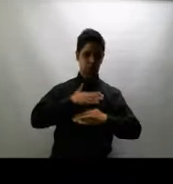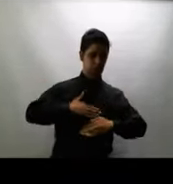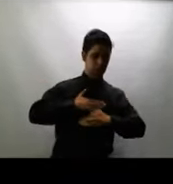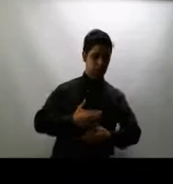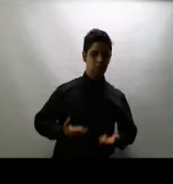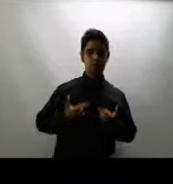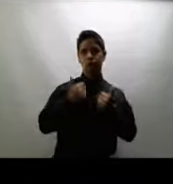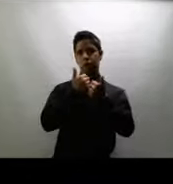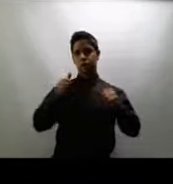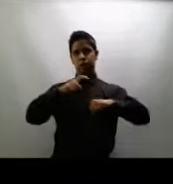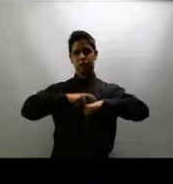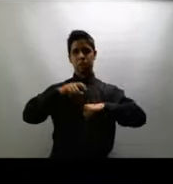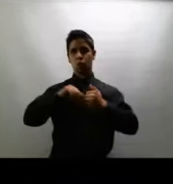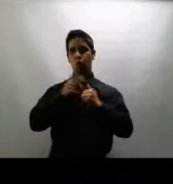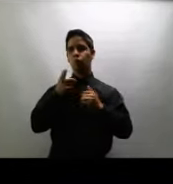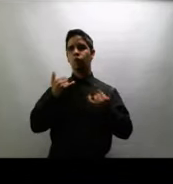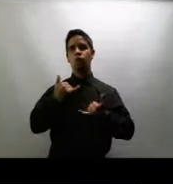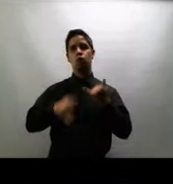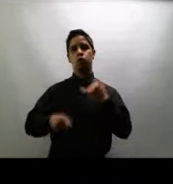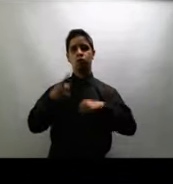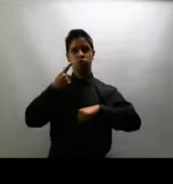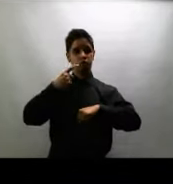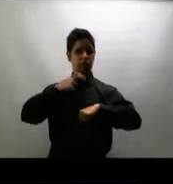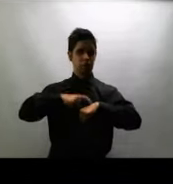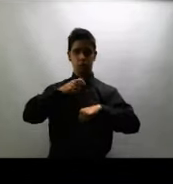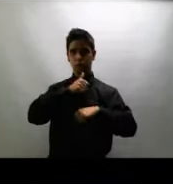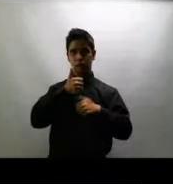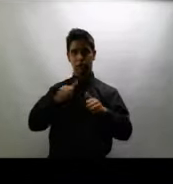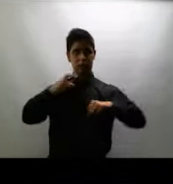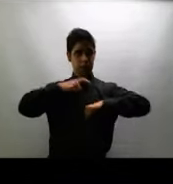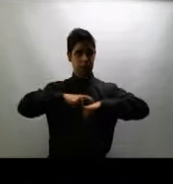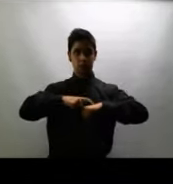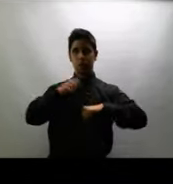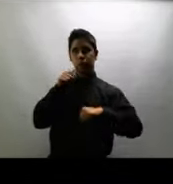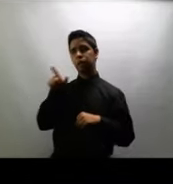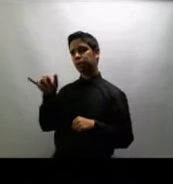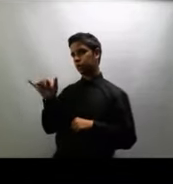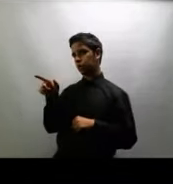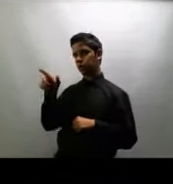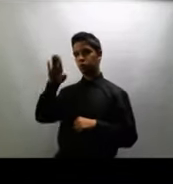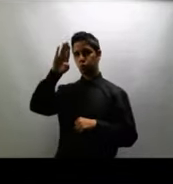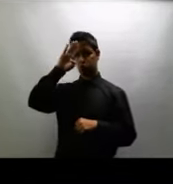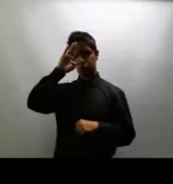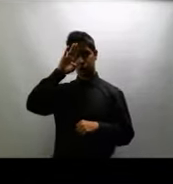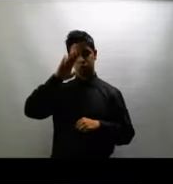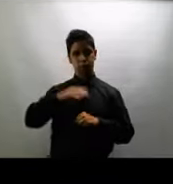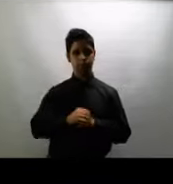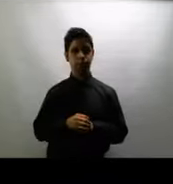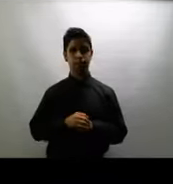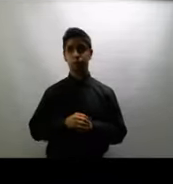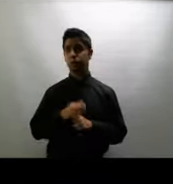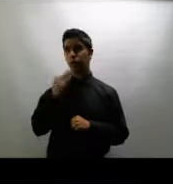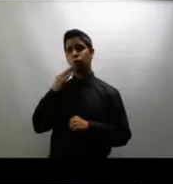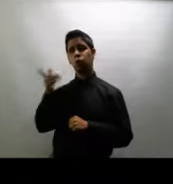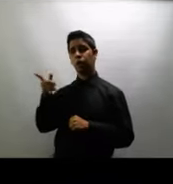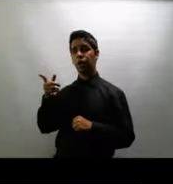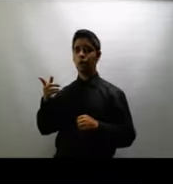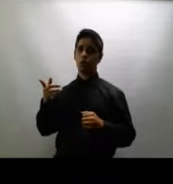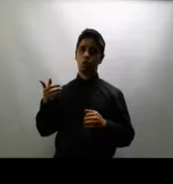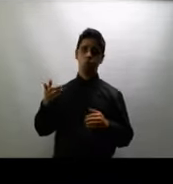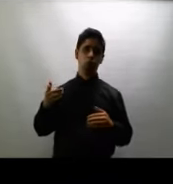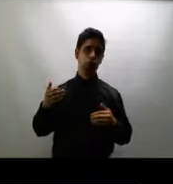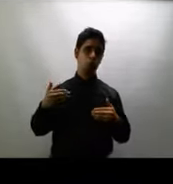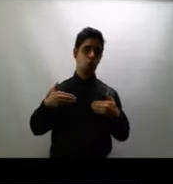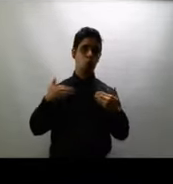como sea, como si fuera el último segundo. El muchacho cubano, lo mencionó porque aparte de ser muy joven, pues, cubano,